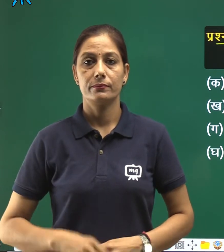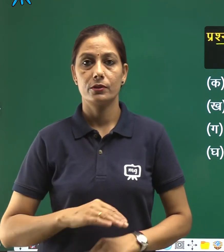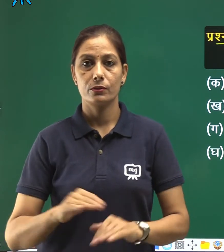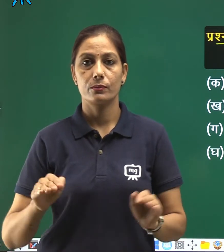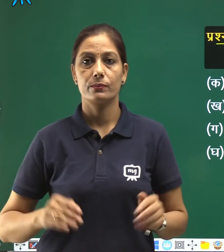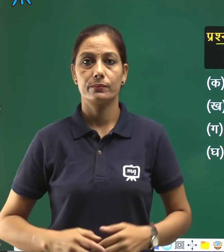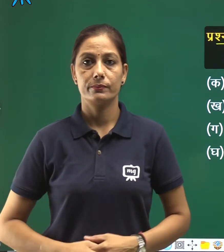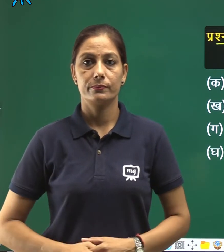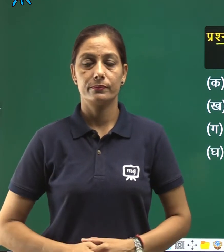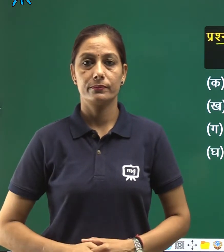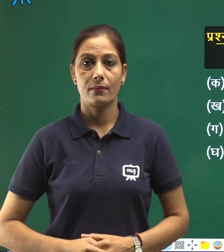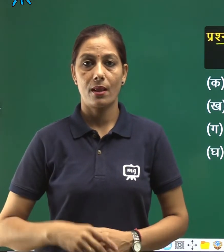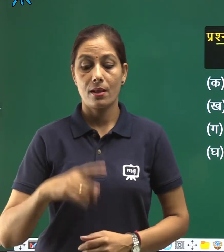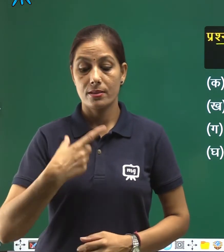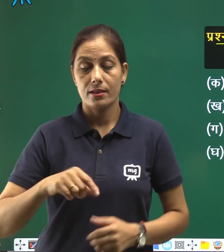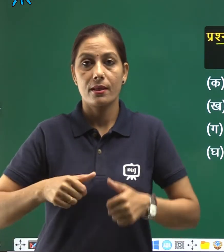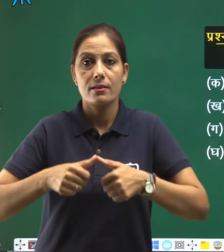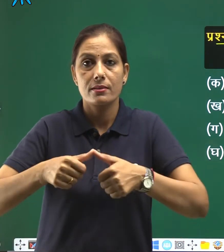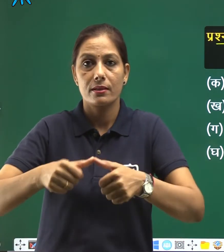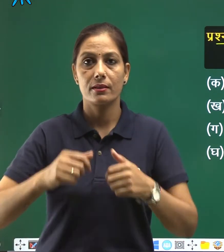बच्चों, सही उत्तर है